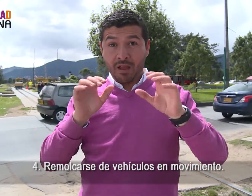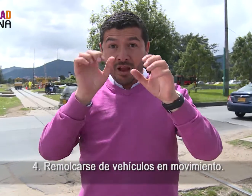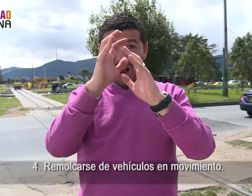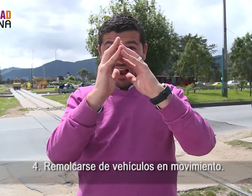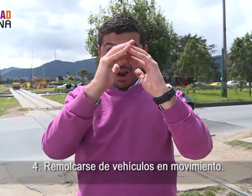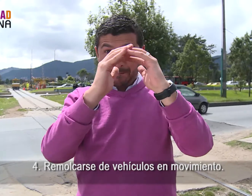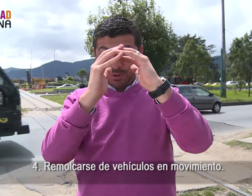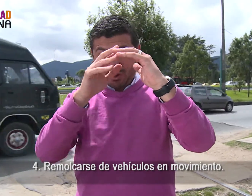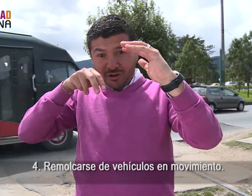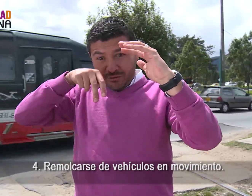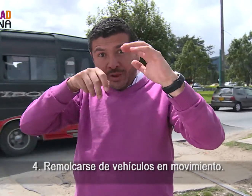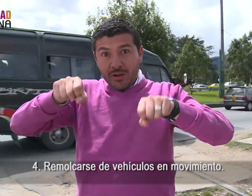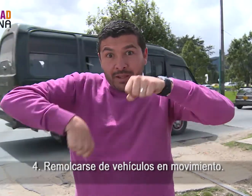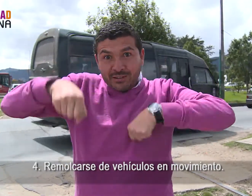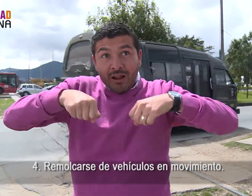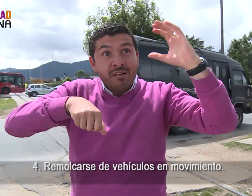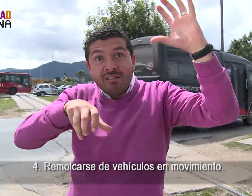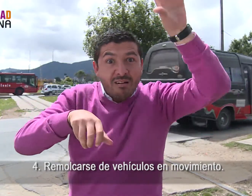en movimiento.